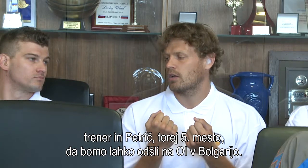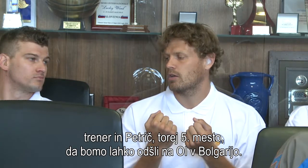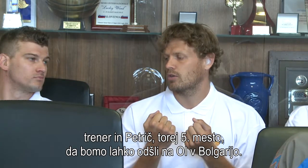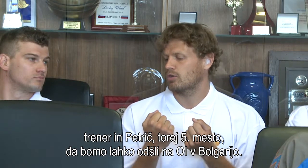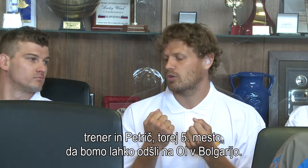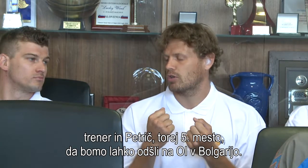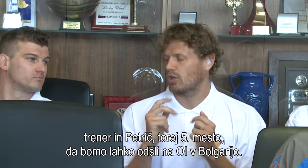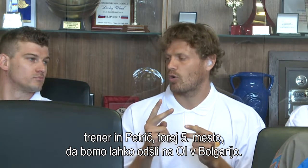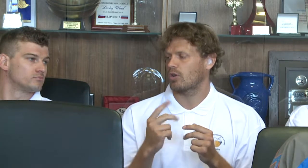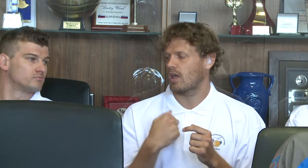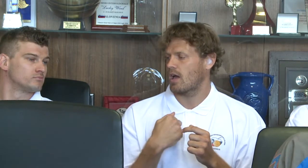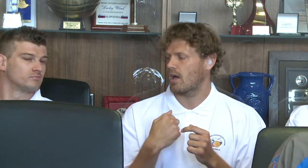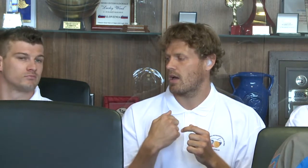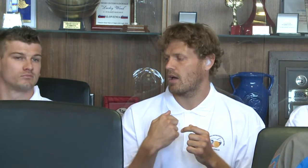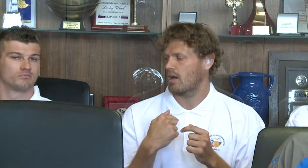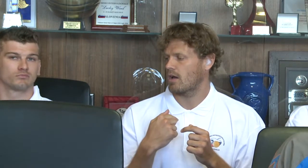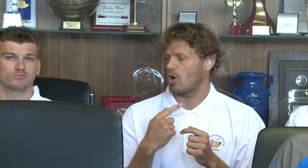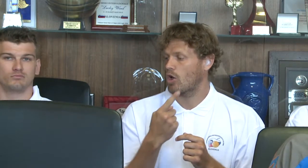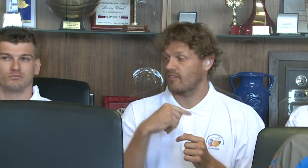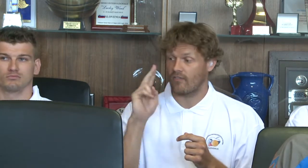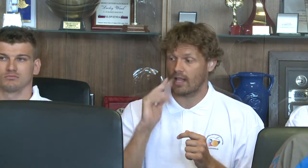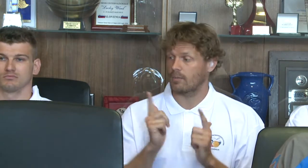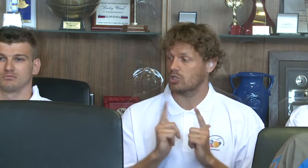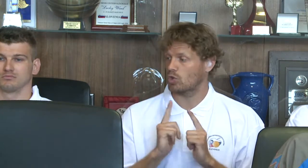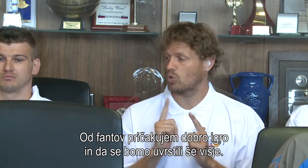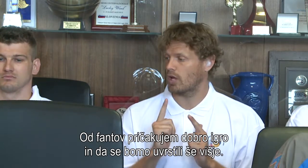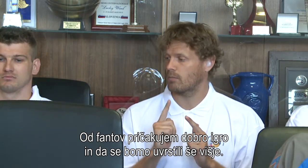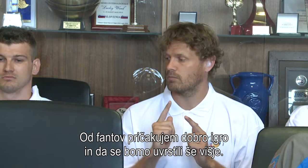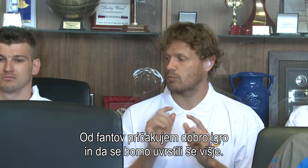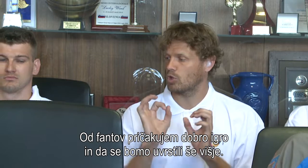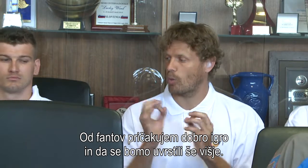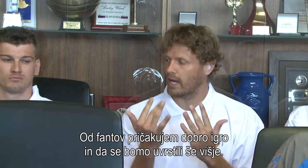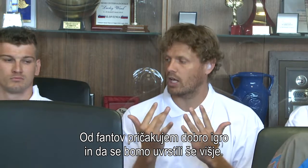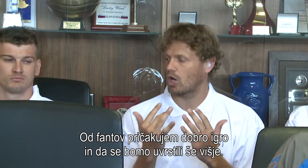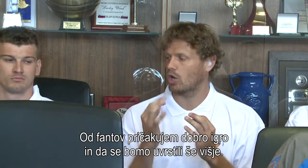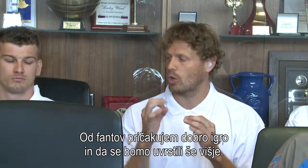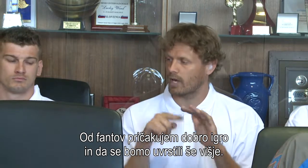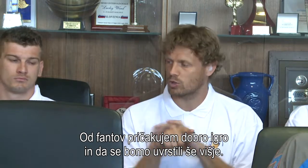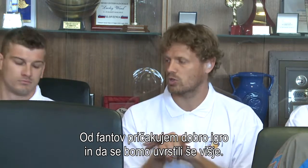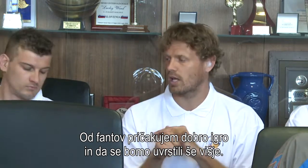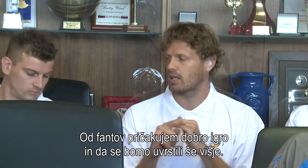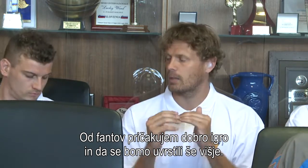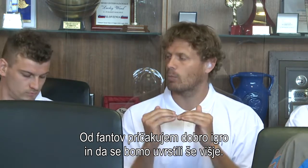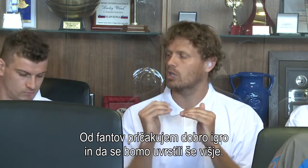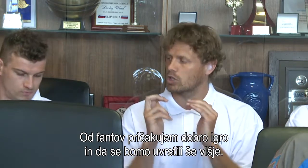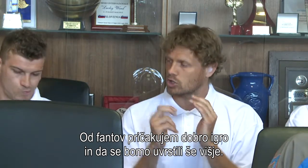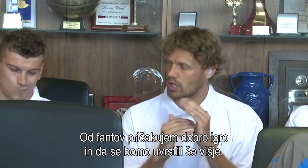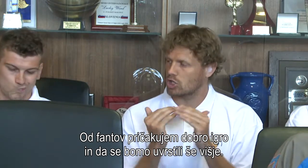na olimpijske igre v Bolgarijo. Od fantov pričakujem dobro igro, dobre rezultate in da